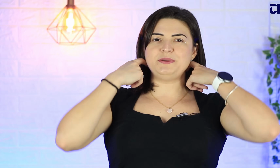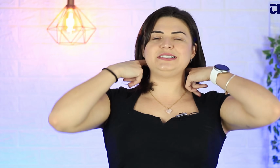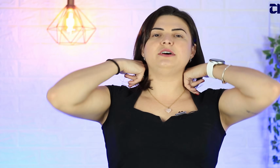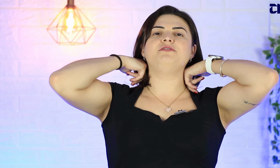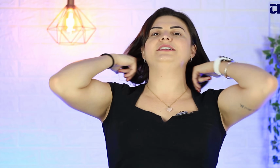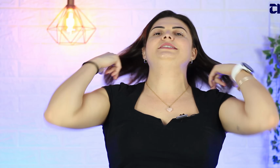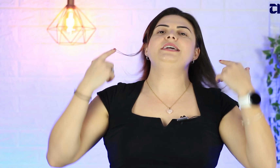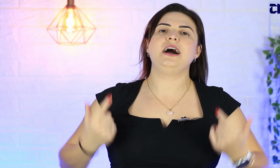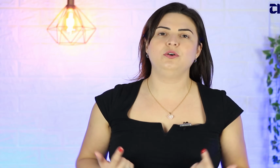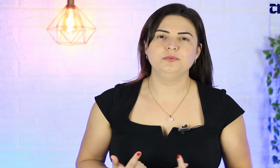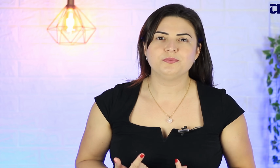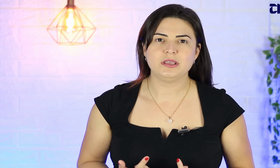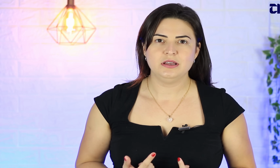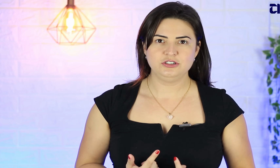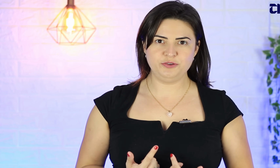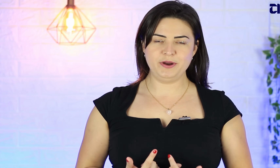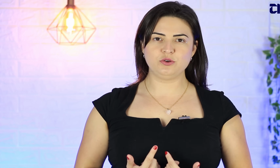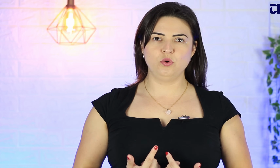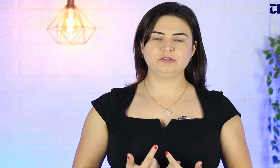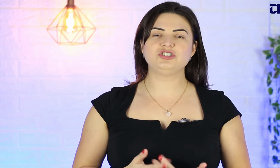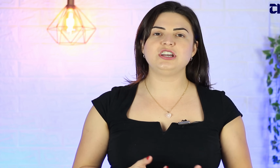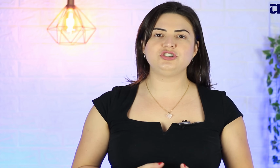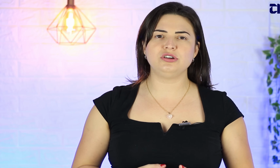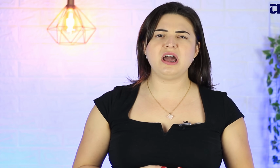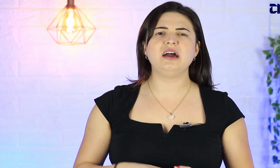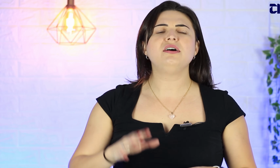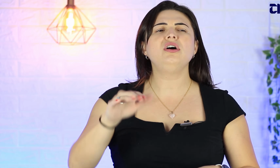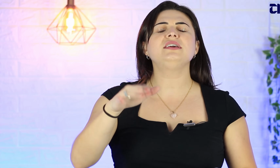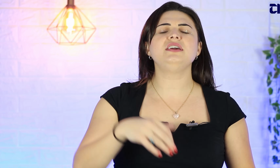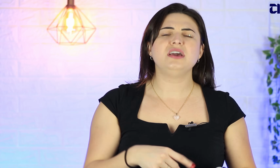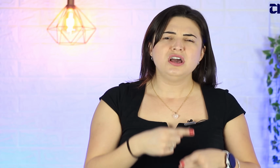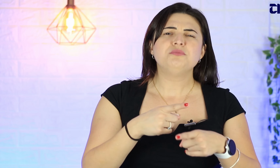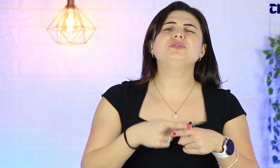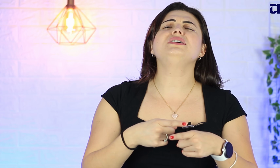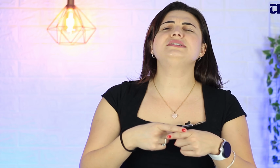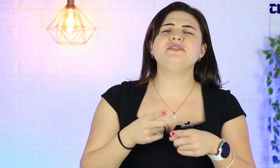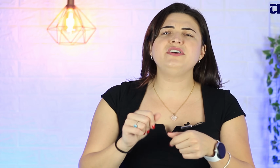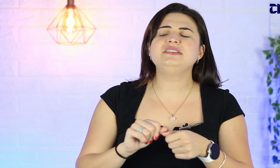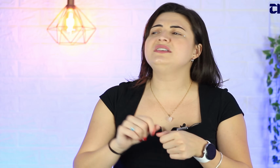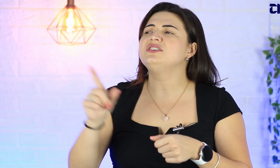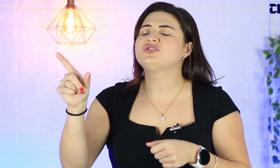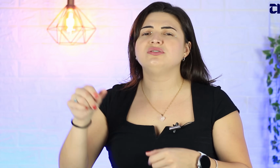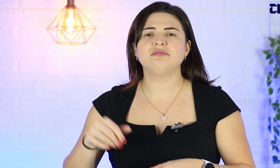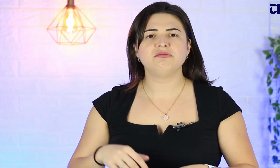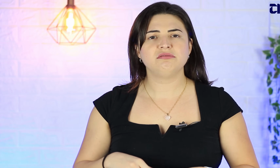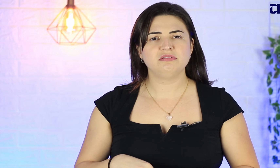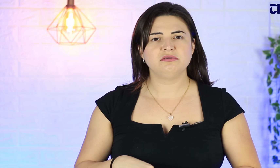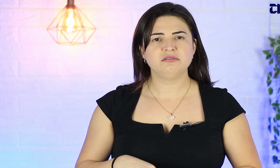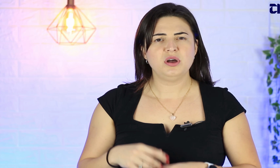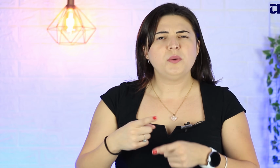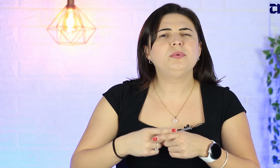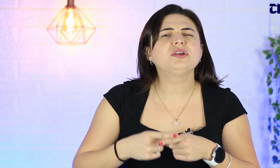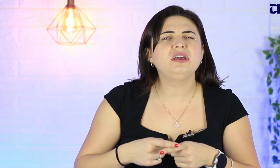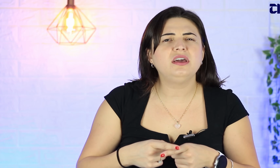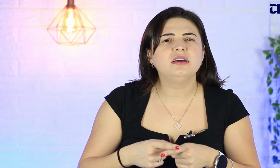expressão facial de pergunta, de questionar. Olha aqui. Porquê que você fez isso? Porquê?